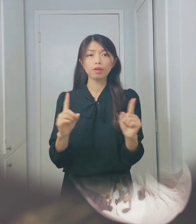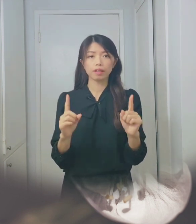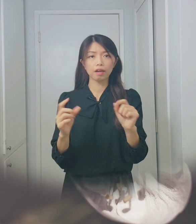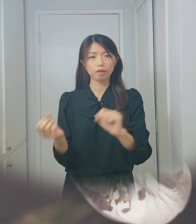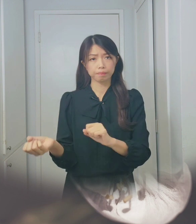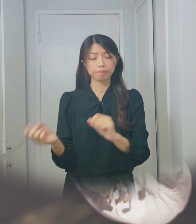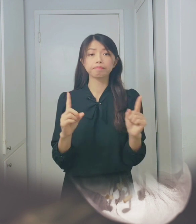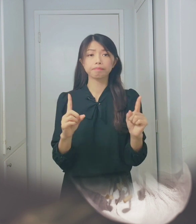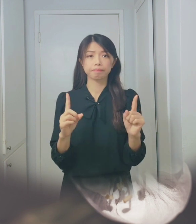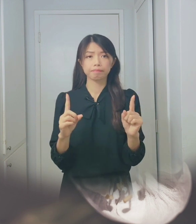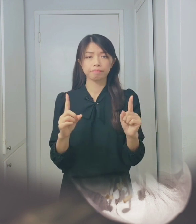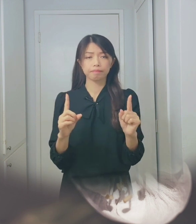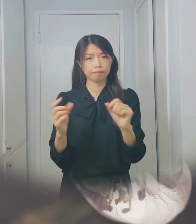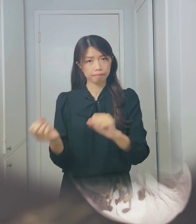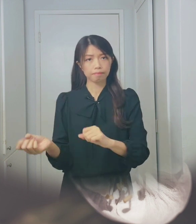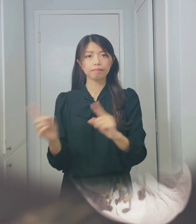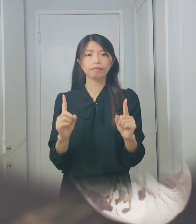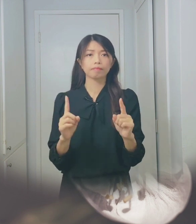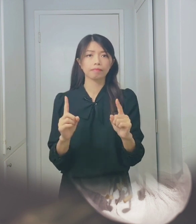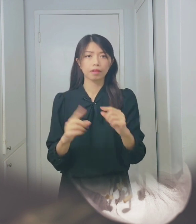뜻의 수어인데요.